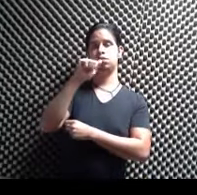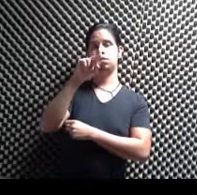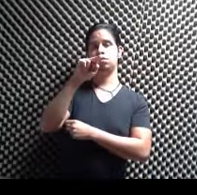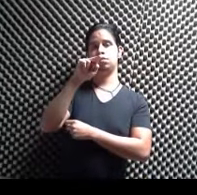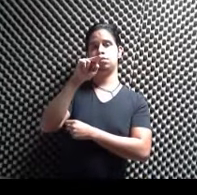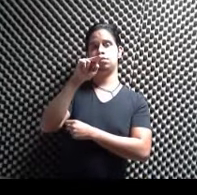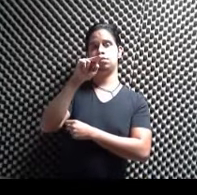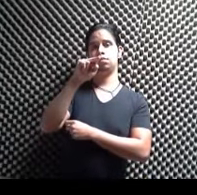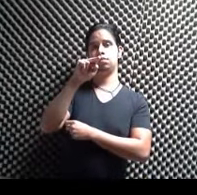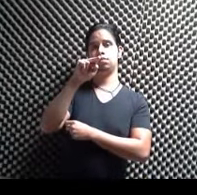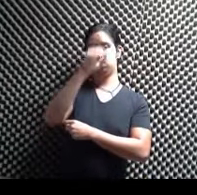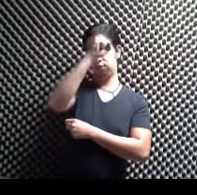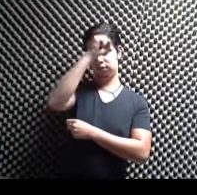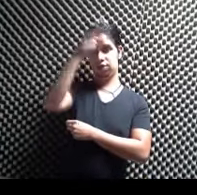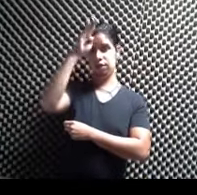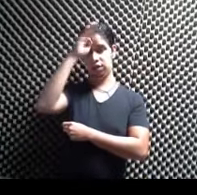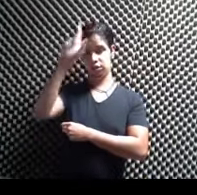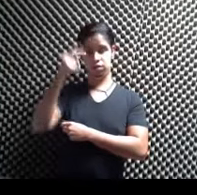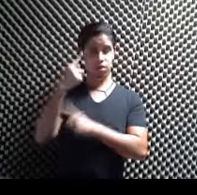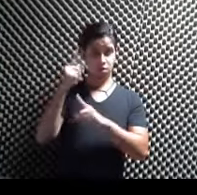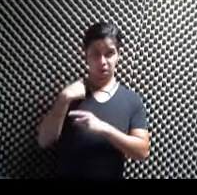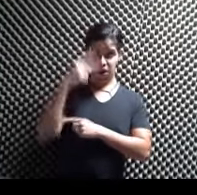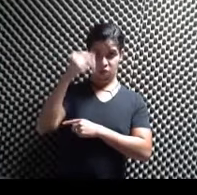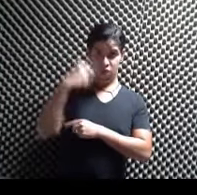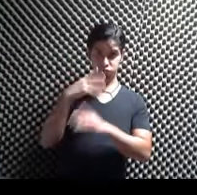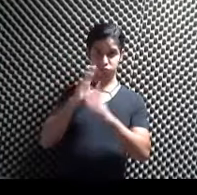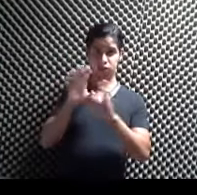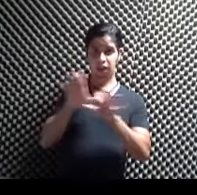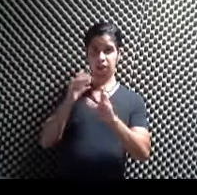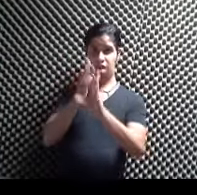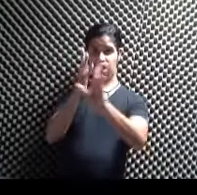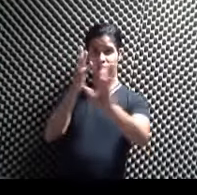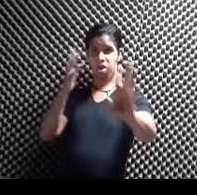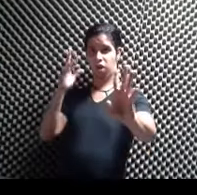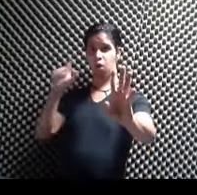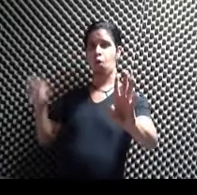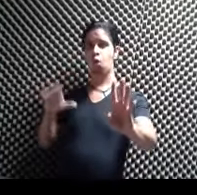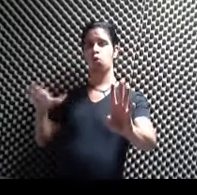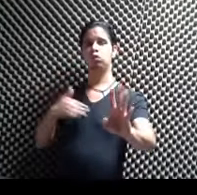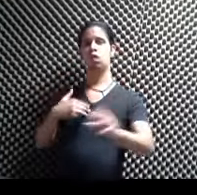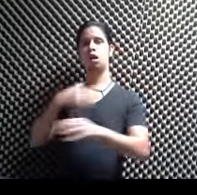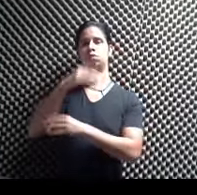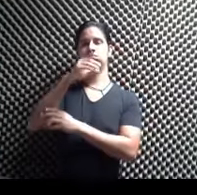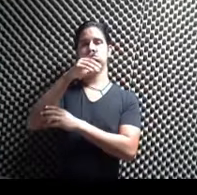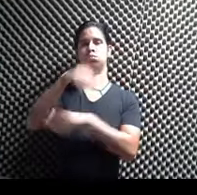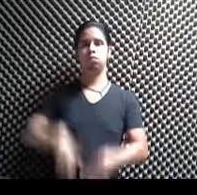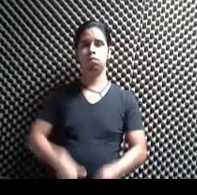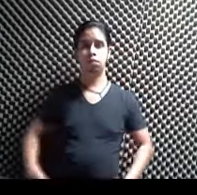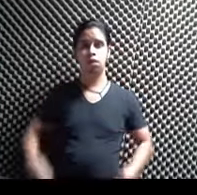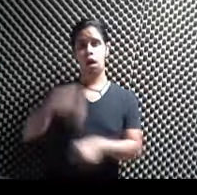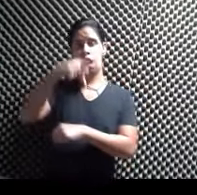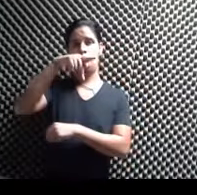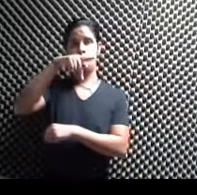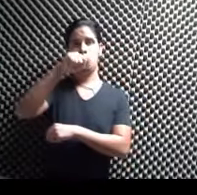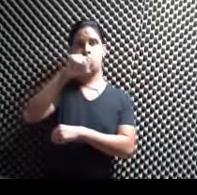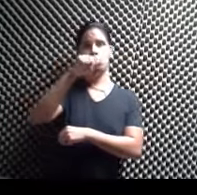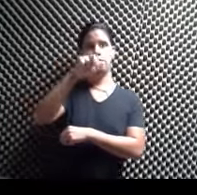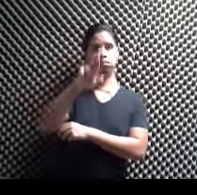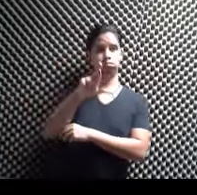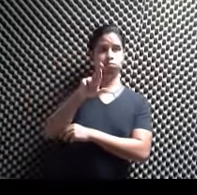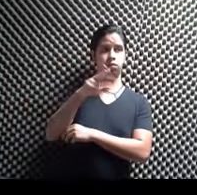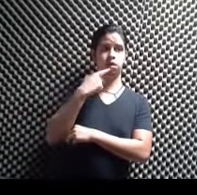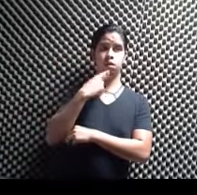letrinas extrañas que ponen, para no hacer fila, se ponen dipende. Eso no es sentido. Es una cosa extraña, pero bueno. Cultural y folclórico. Bueno, más extraño es acotarse en un